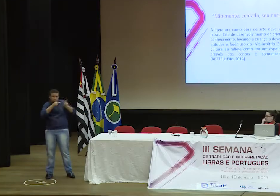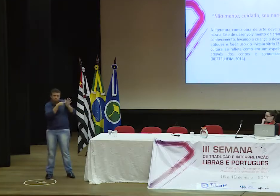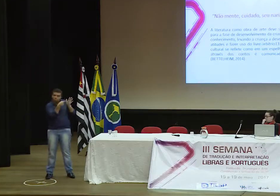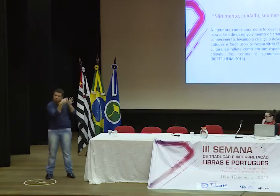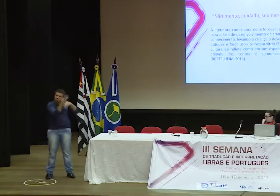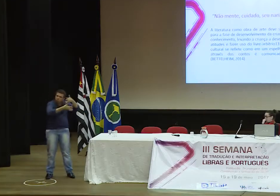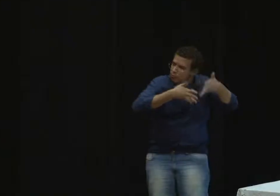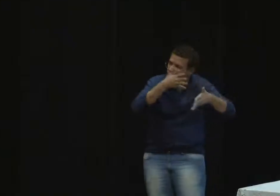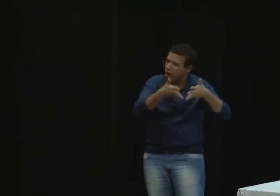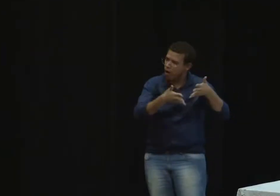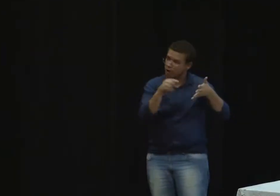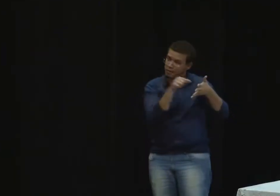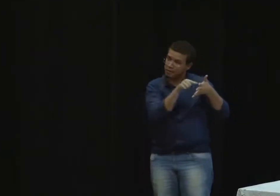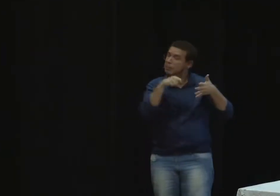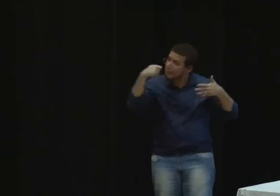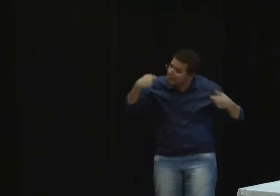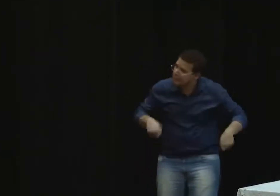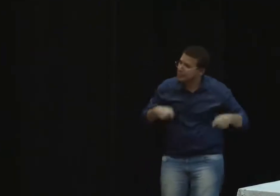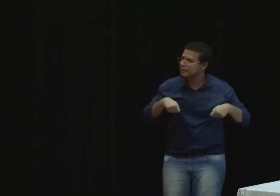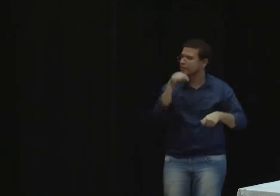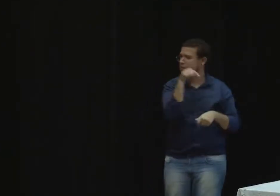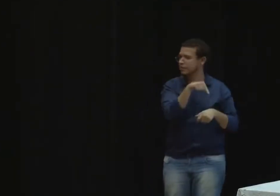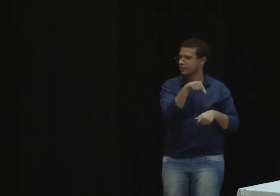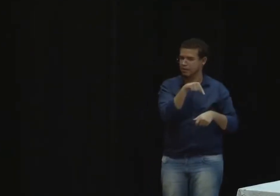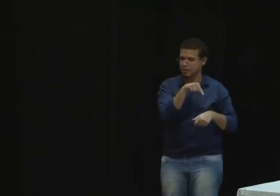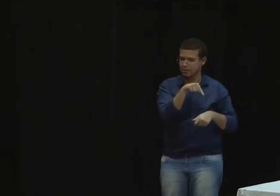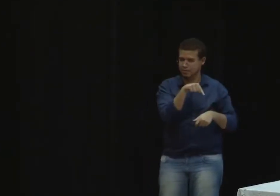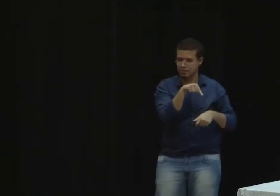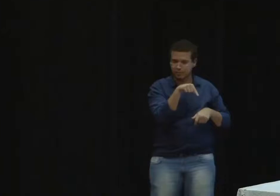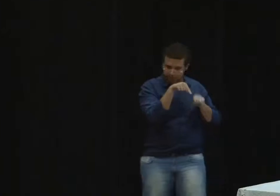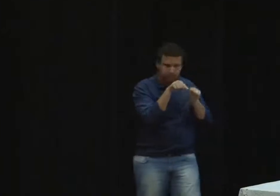reflexão. E na língua de sinais isso também é possível e é necessário.